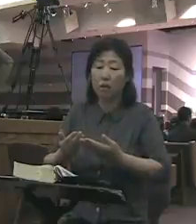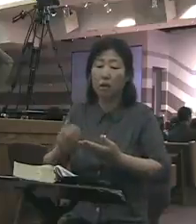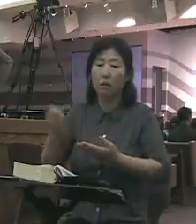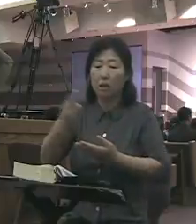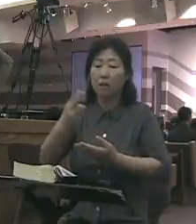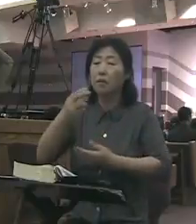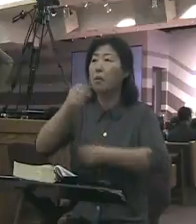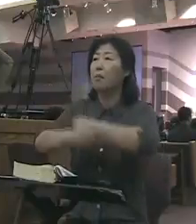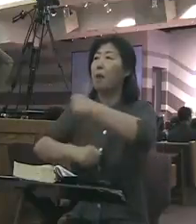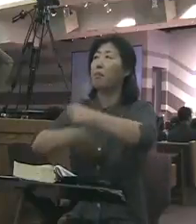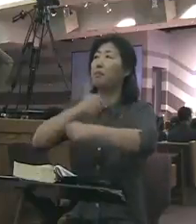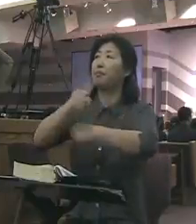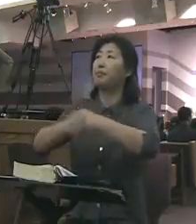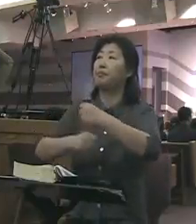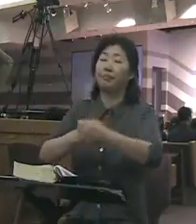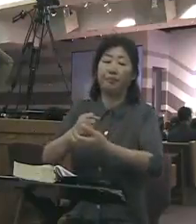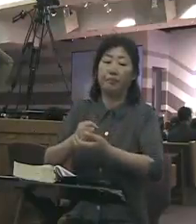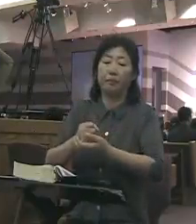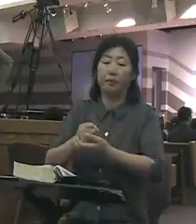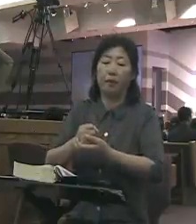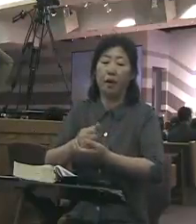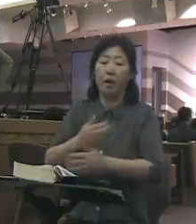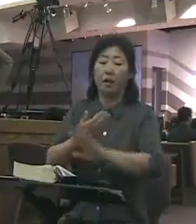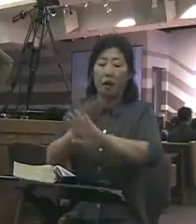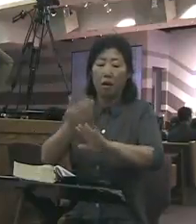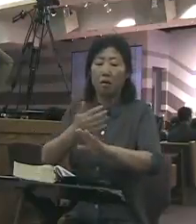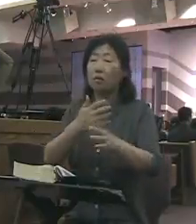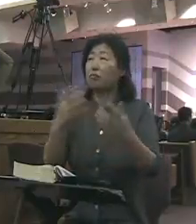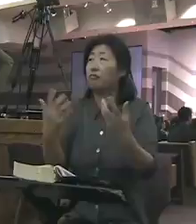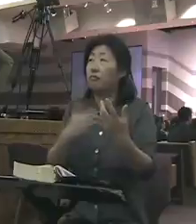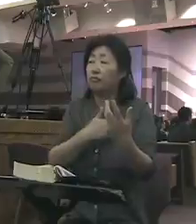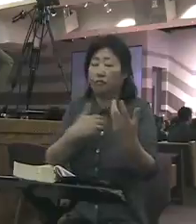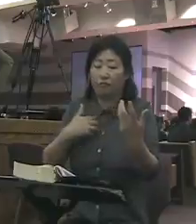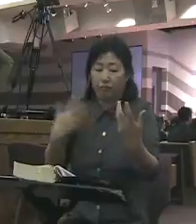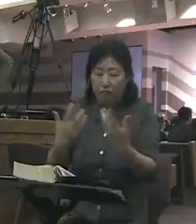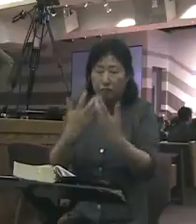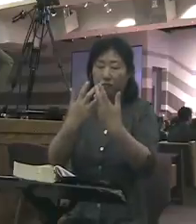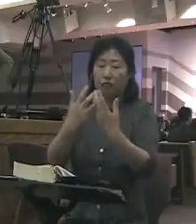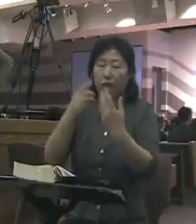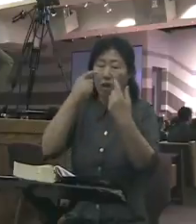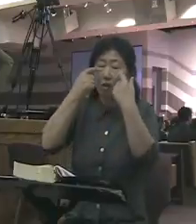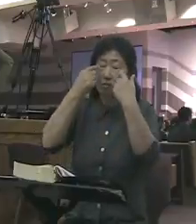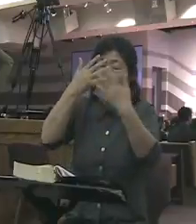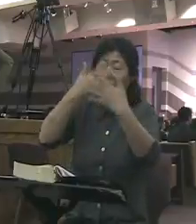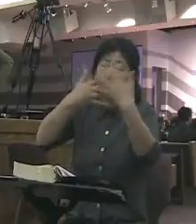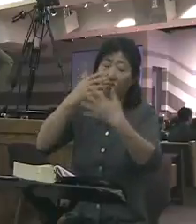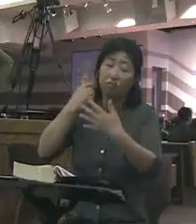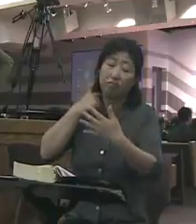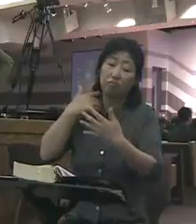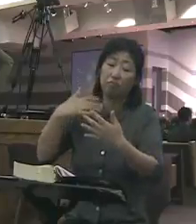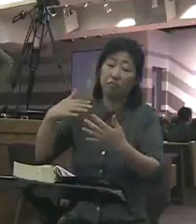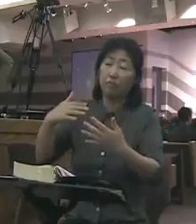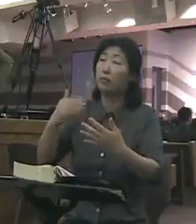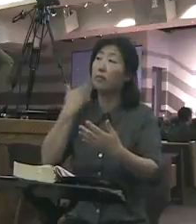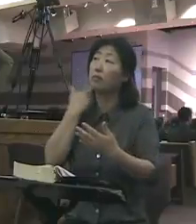지금까지는 다른 것으로 채워 있었기 때문에 보지 못했던 나의 눈을 이제는 하나님으로 완전히 채우고 다른